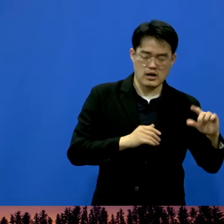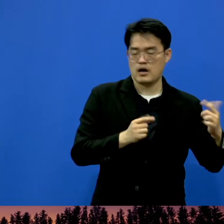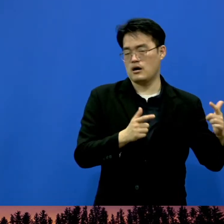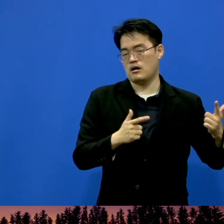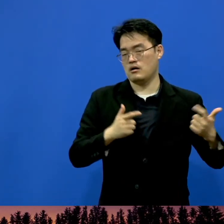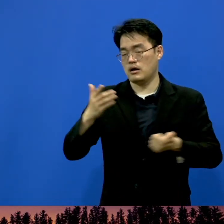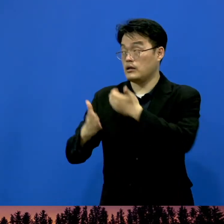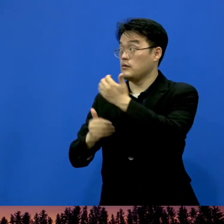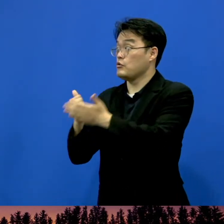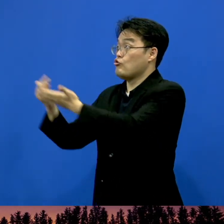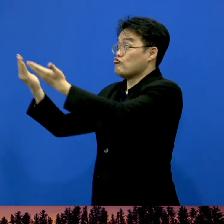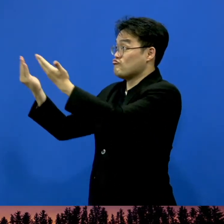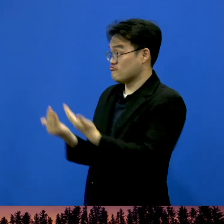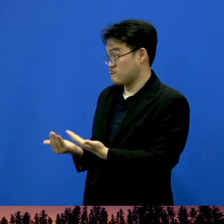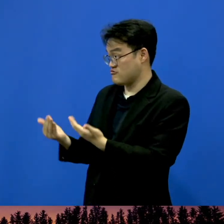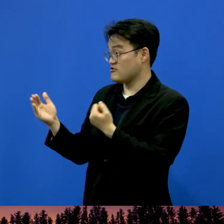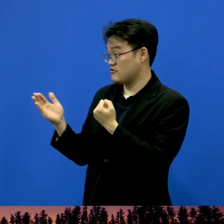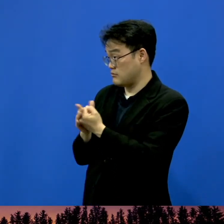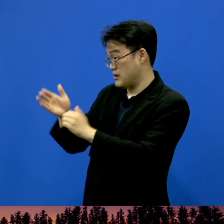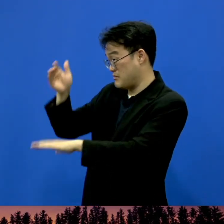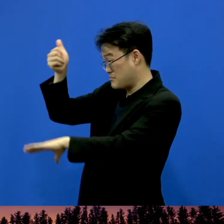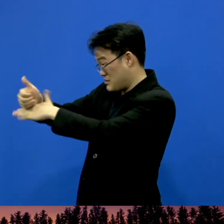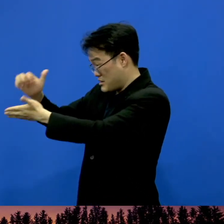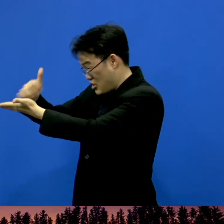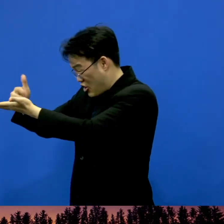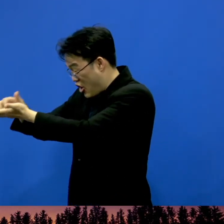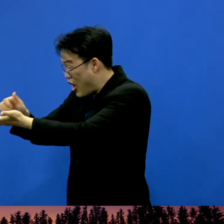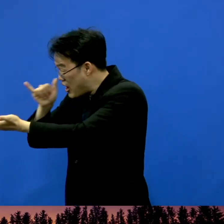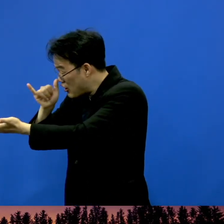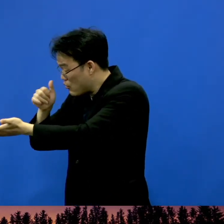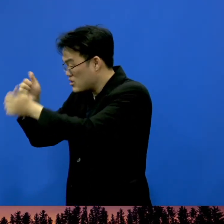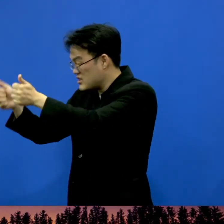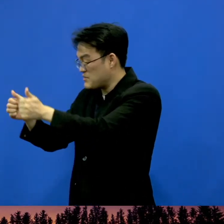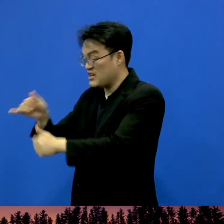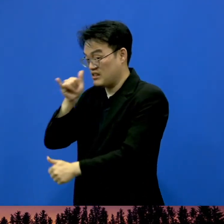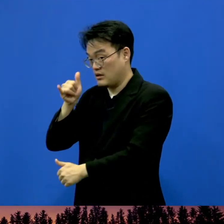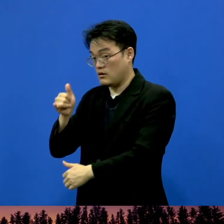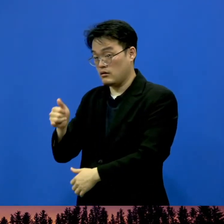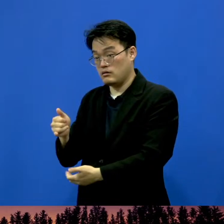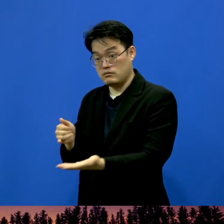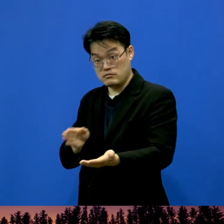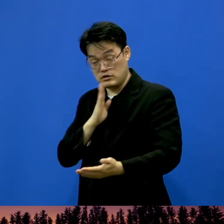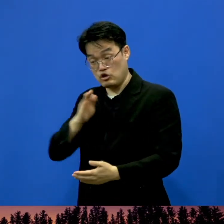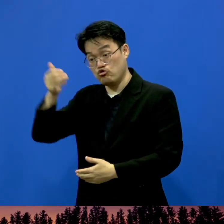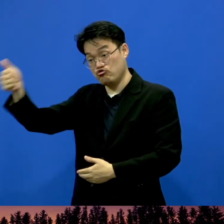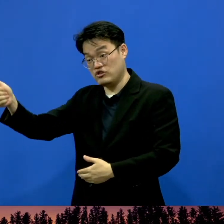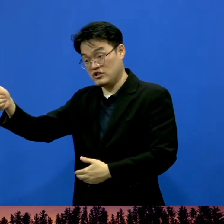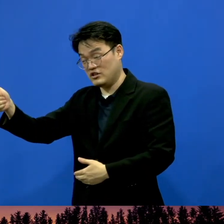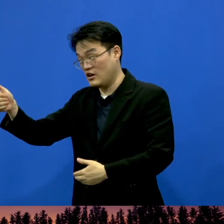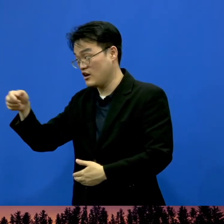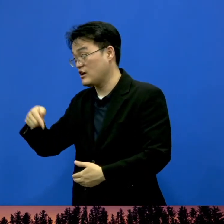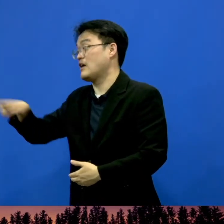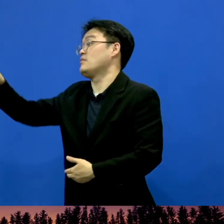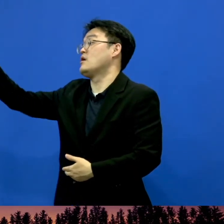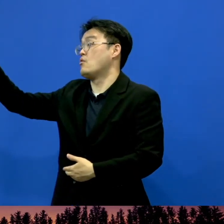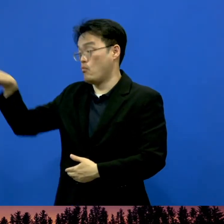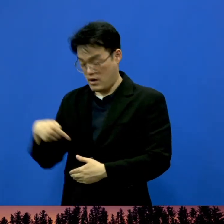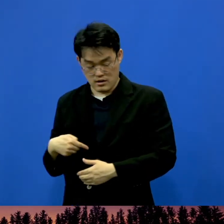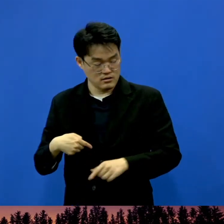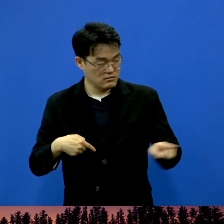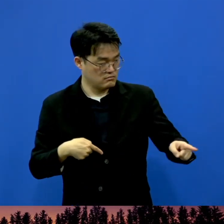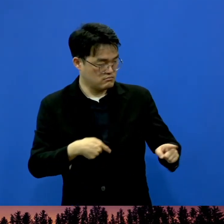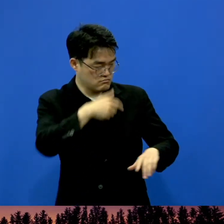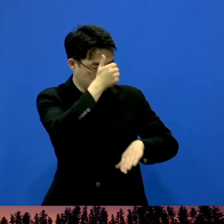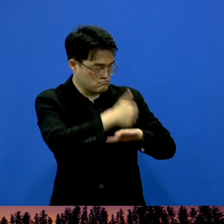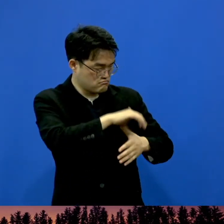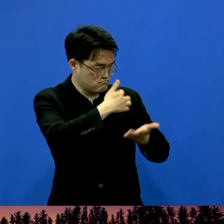의미가 있다. 심판의 의미가 있다. 자, 주인이 돌아와서 결산을 하죠. 한 달란트 받은 사람에 대한 결산. 이